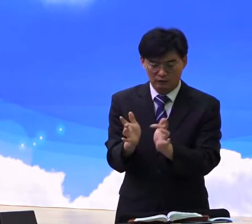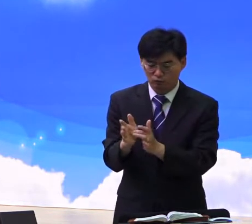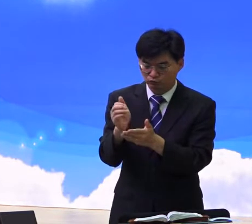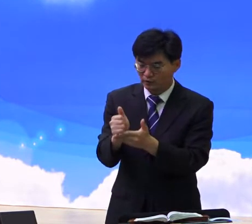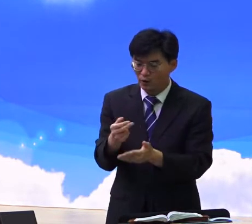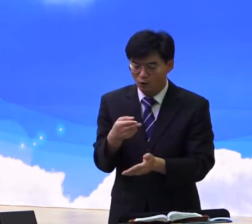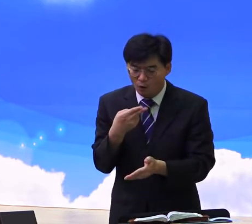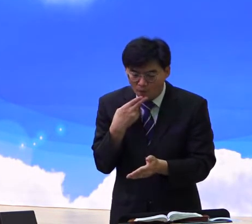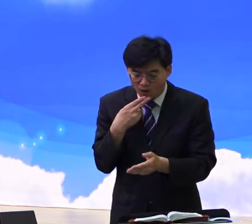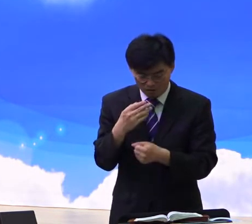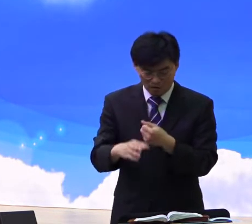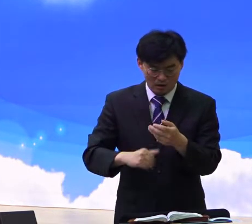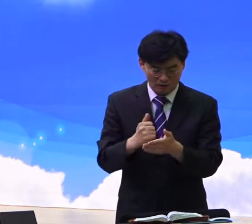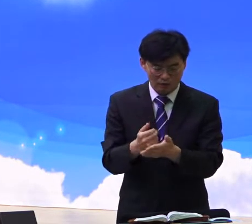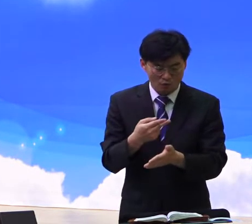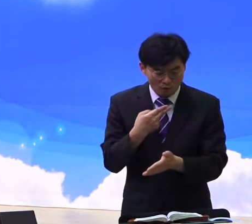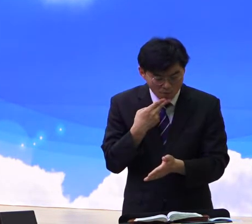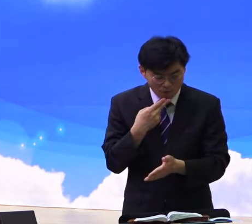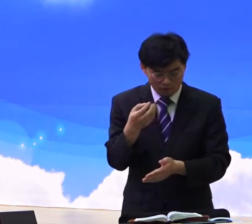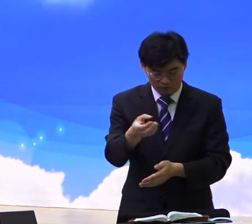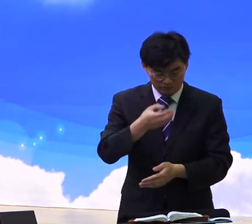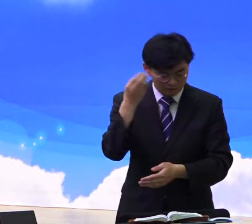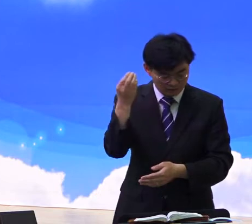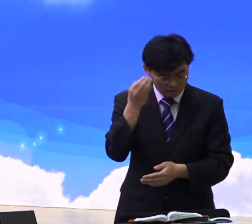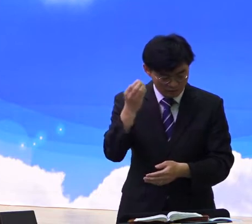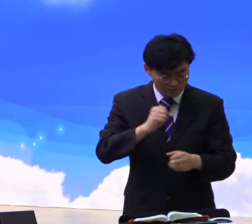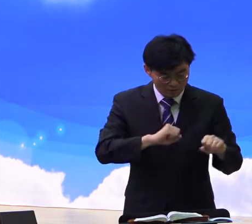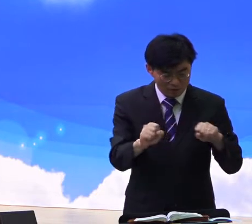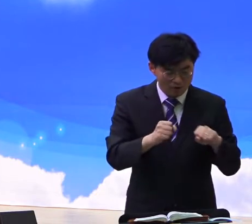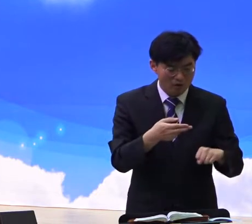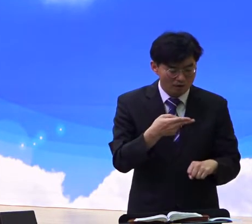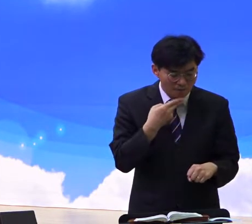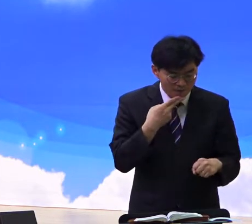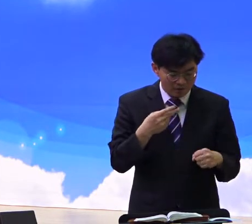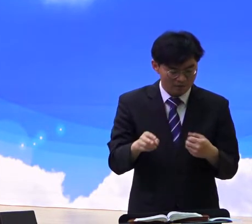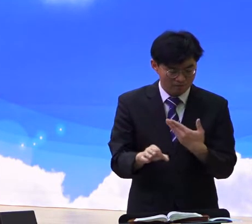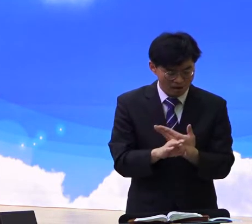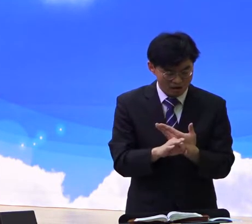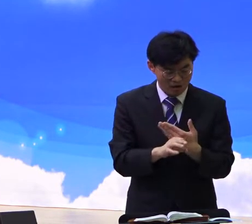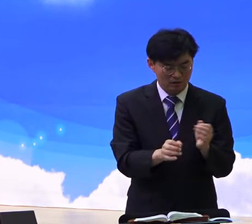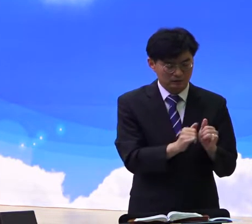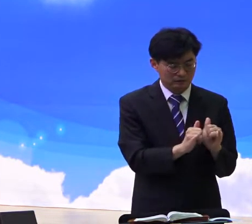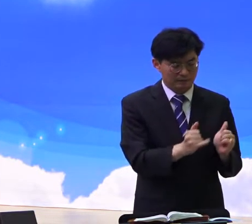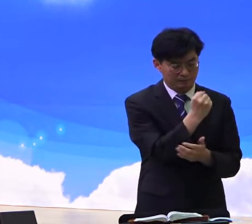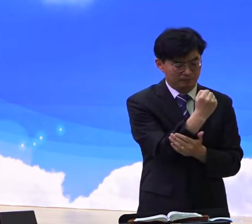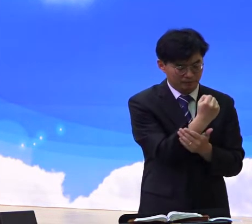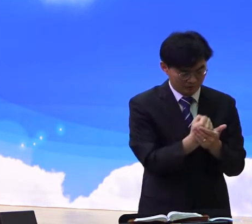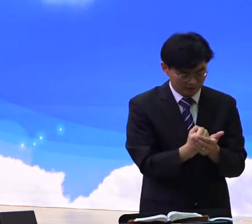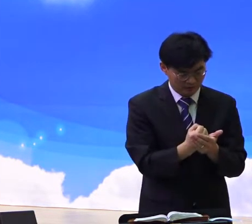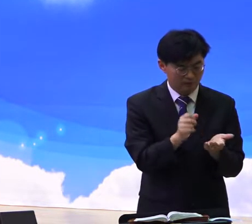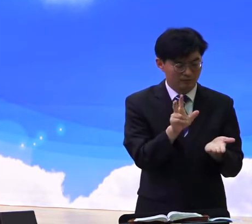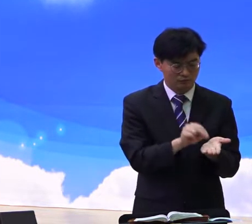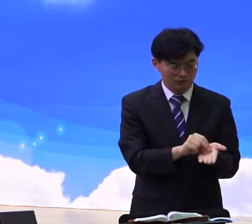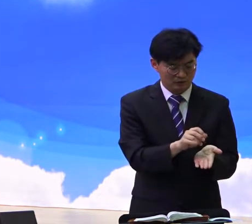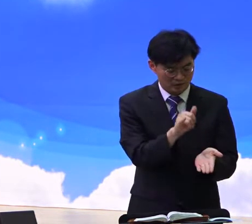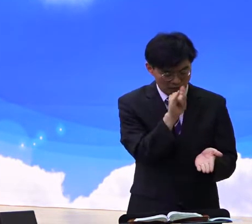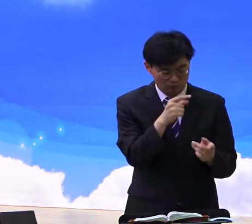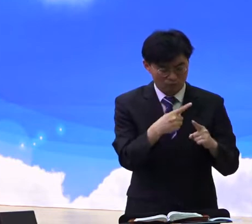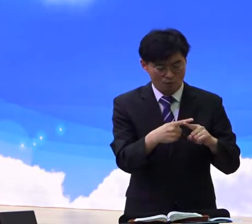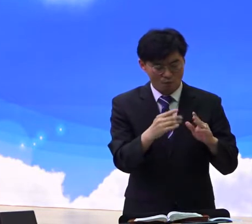아니시며 성령님이 역사하지 아니하는 교회는 냄새나는 인간의 권력 다툼으로 대상의 조롱거리가